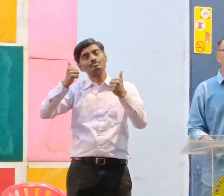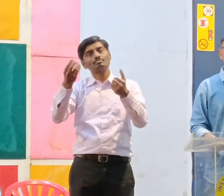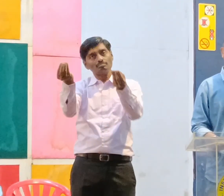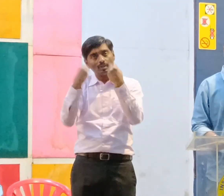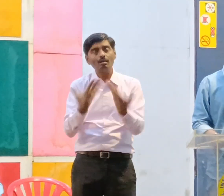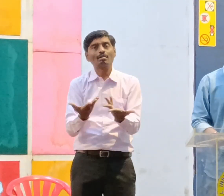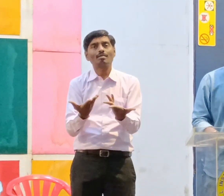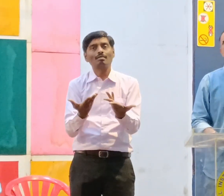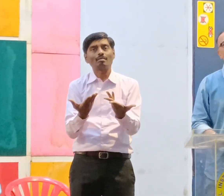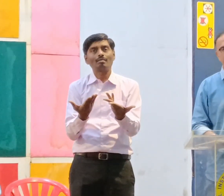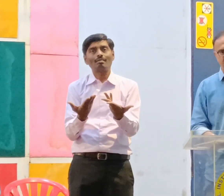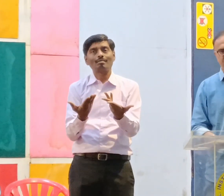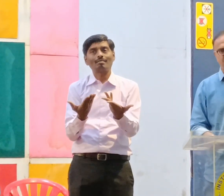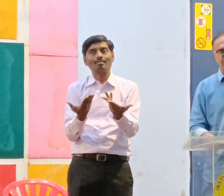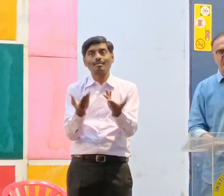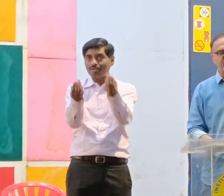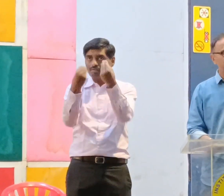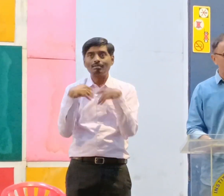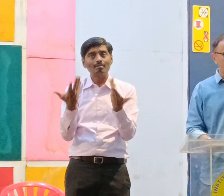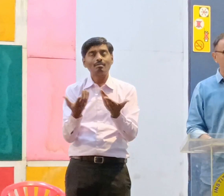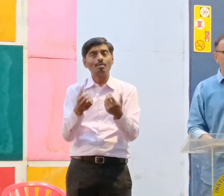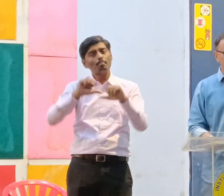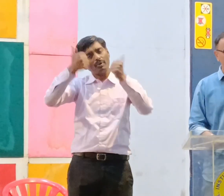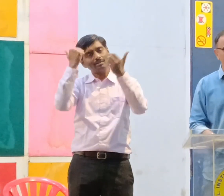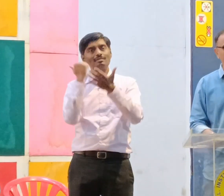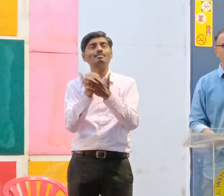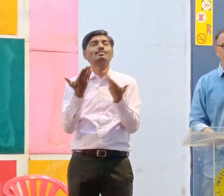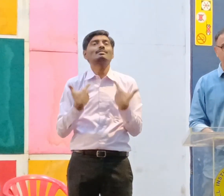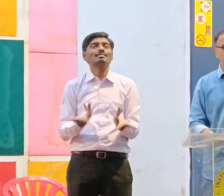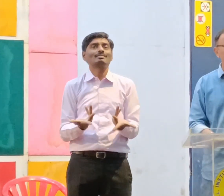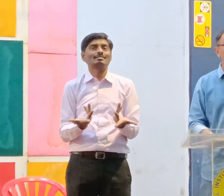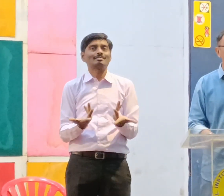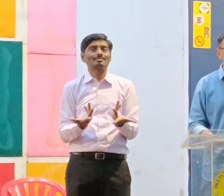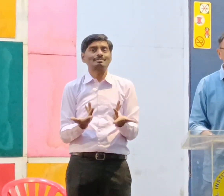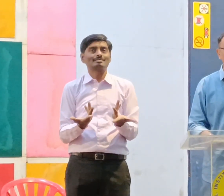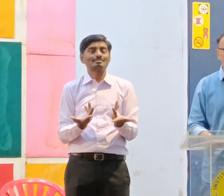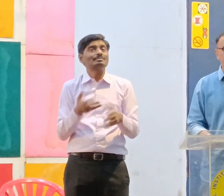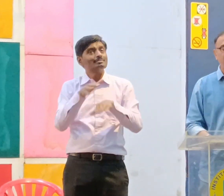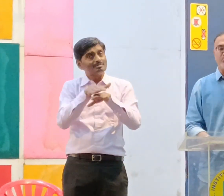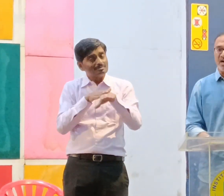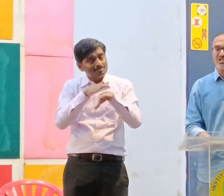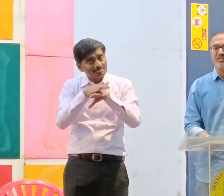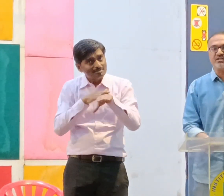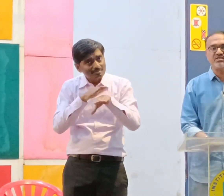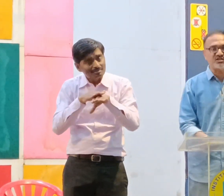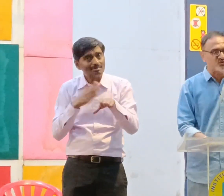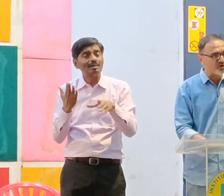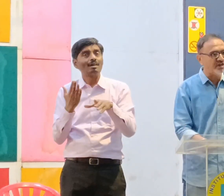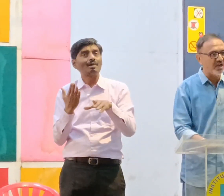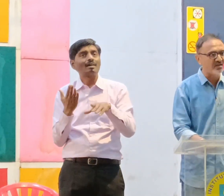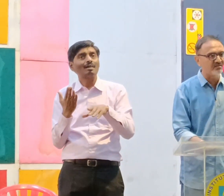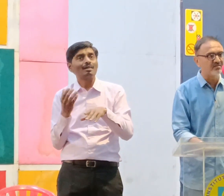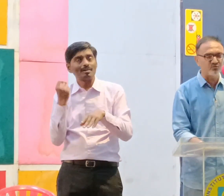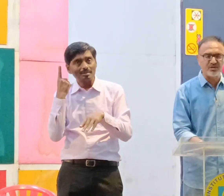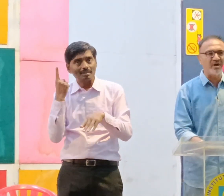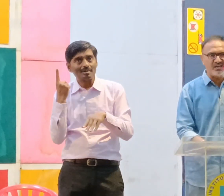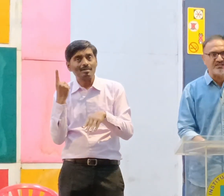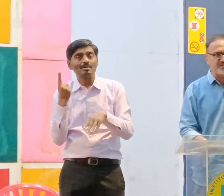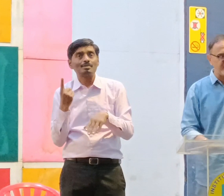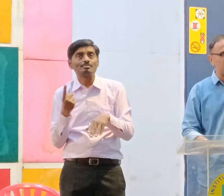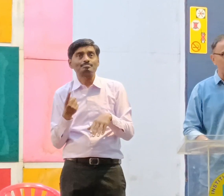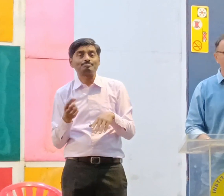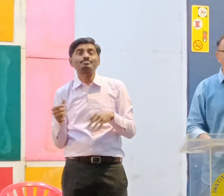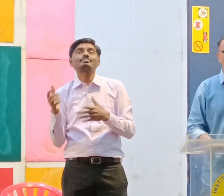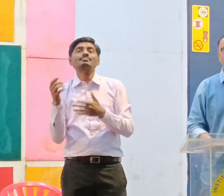આ બધું ધીમે ધીમે જ થાય છે. ધીરે ધીરે રે મના ધીરે સબકુછ હોય. માજી સિંચે સો ઘડા, સોરી